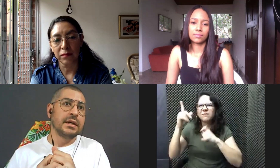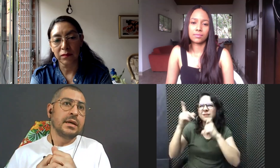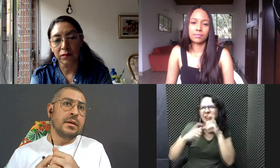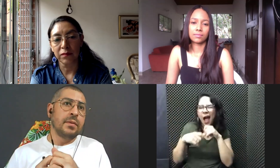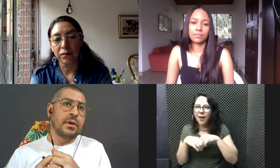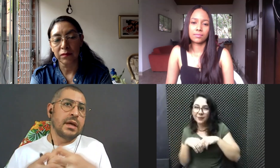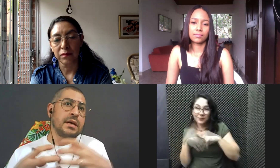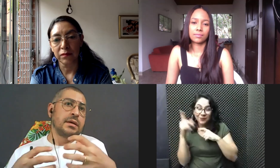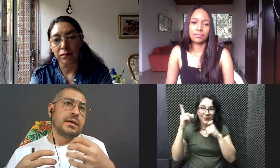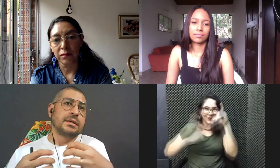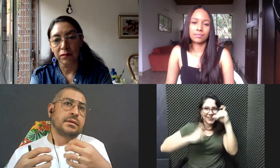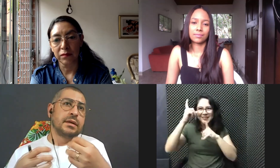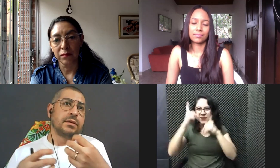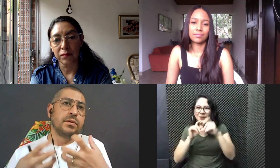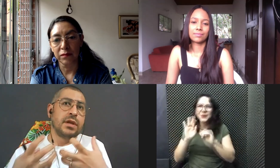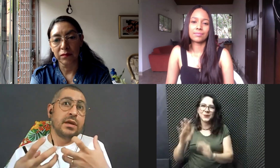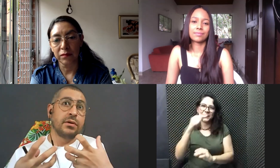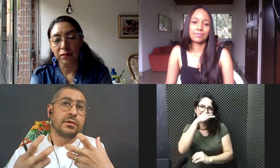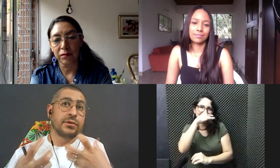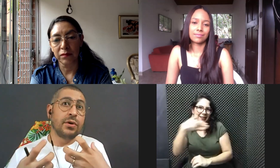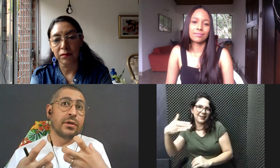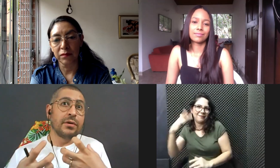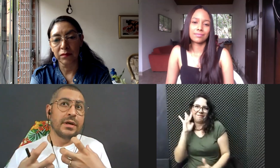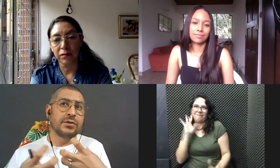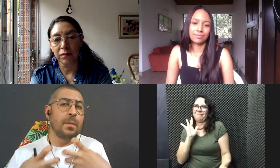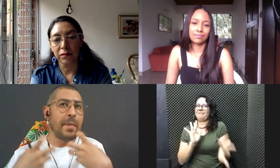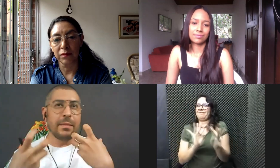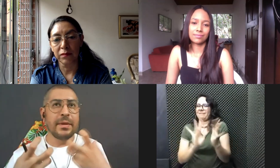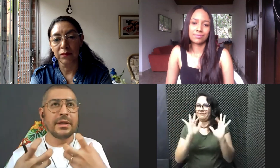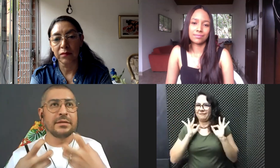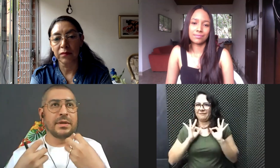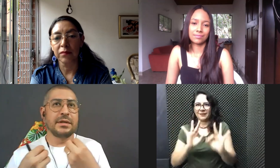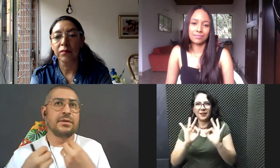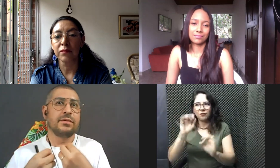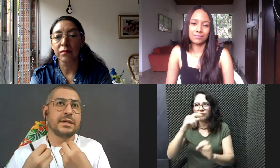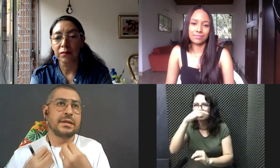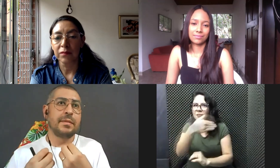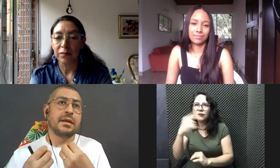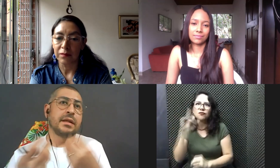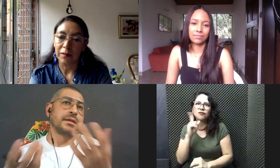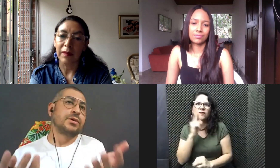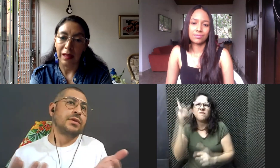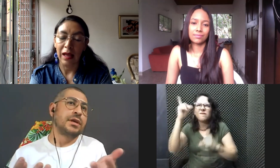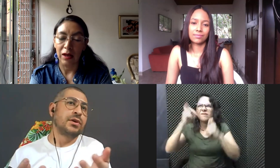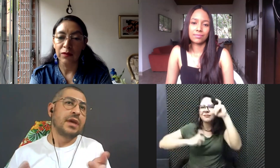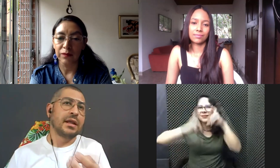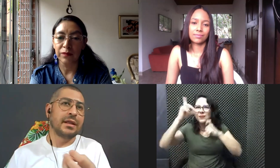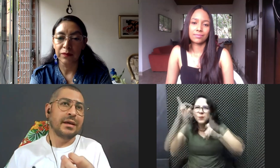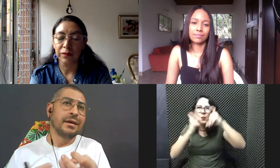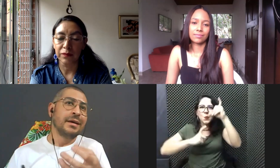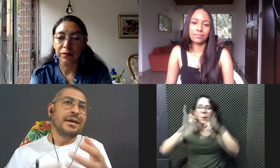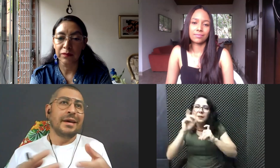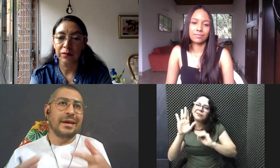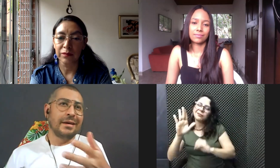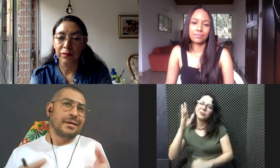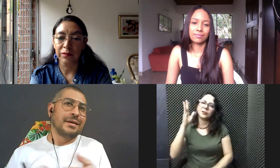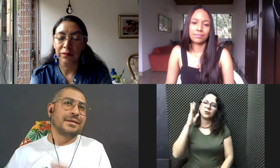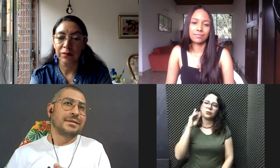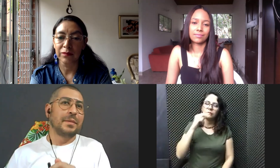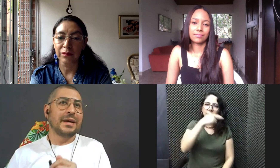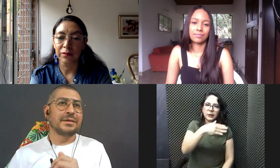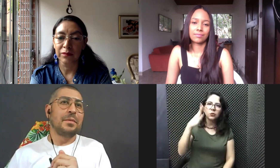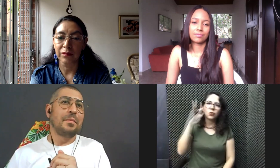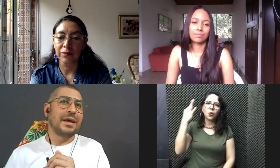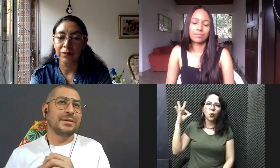comerciales, porque un niño sordo es supremamente expresivo facialmente, mientras que un niño oyente